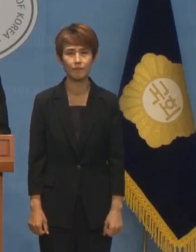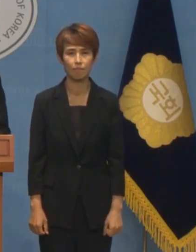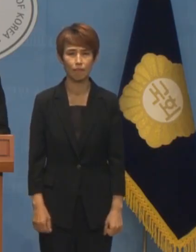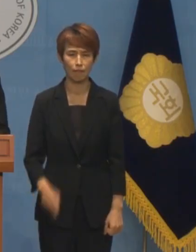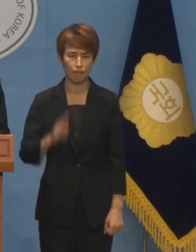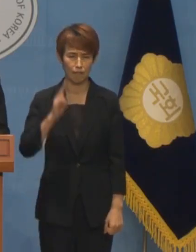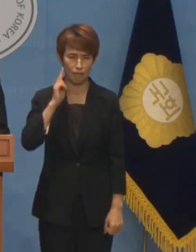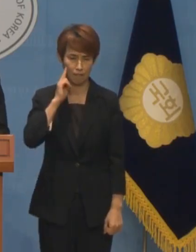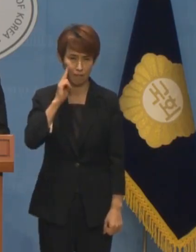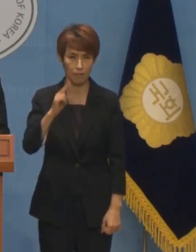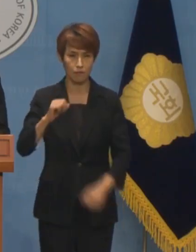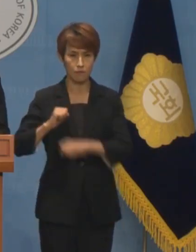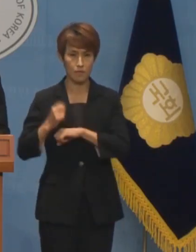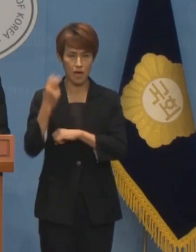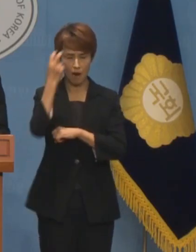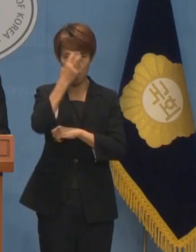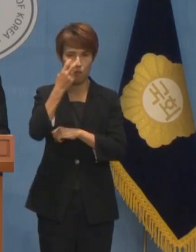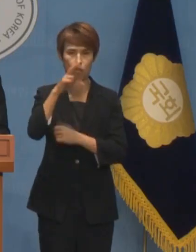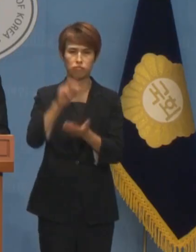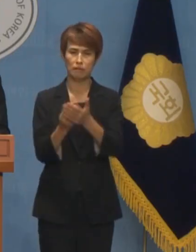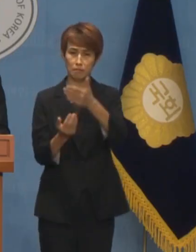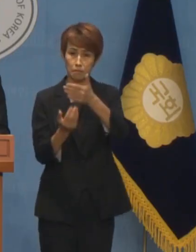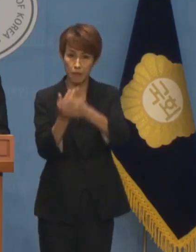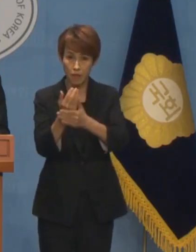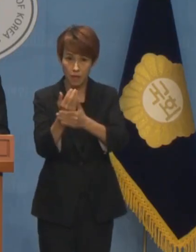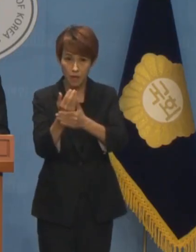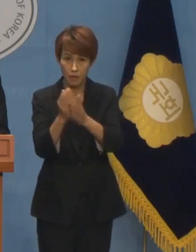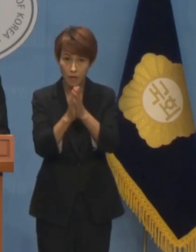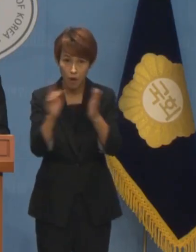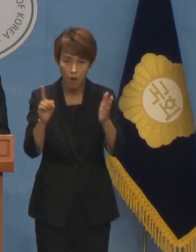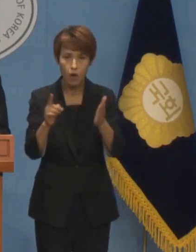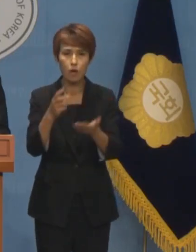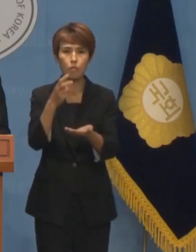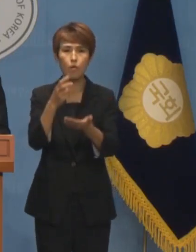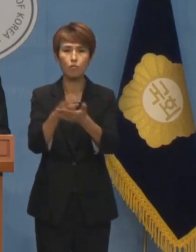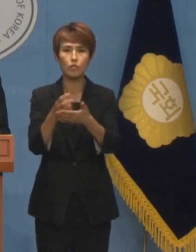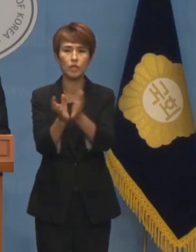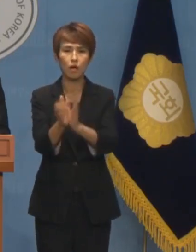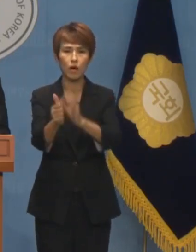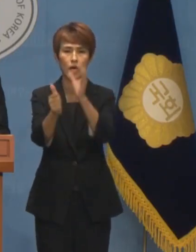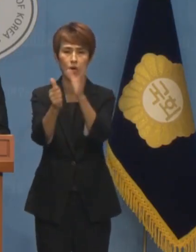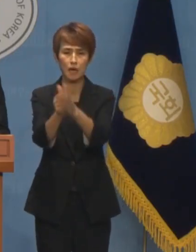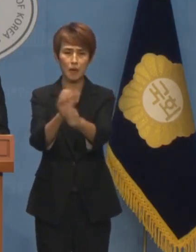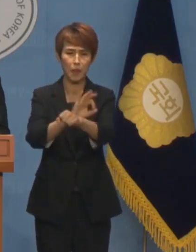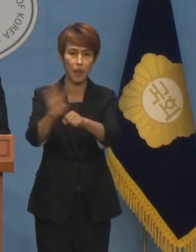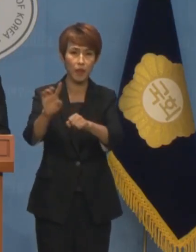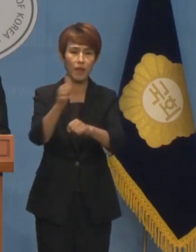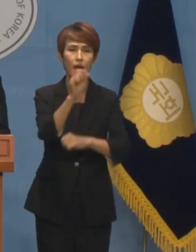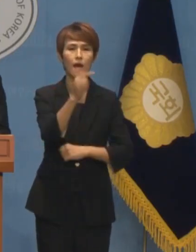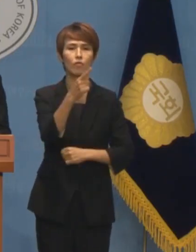최악의 안보 괴멸 사태의 시작점은 법무부 장관 임무에 소홀했던 한동훈 대표입니다.